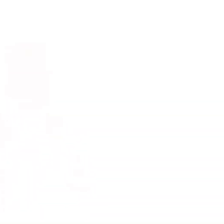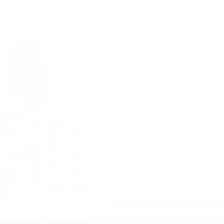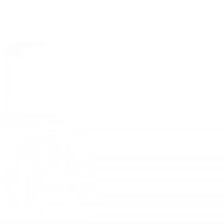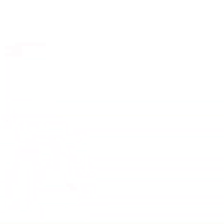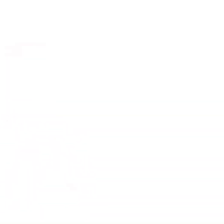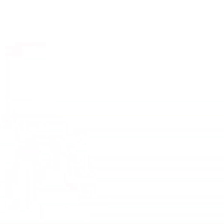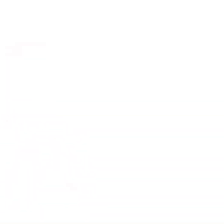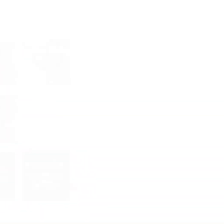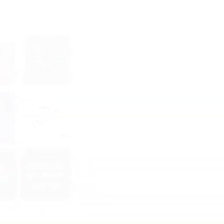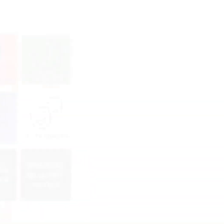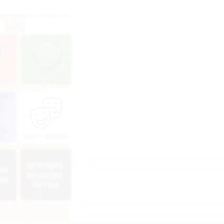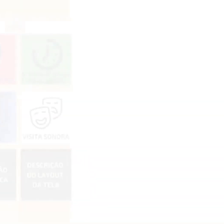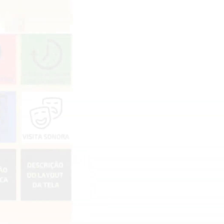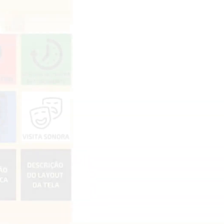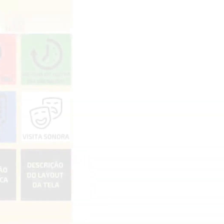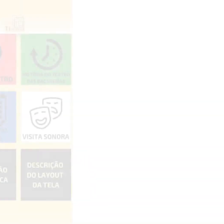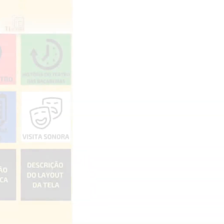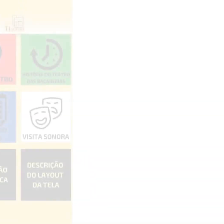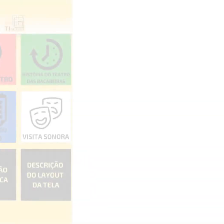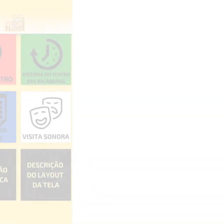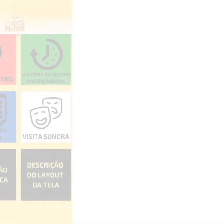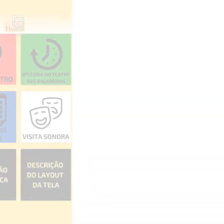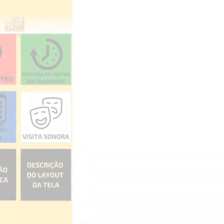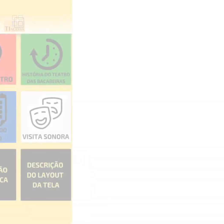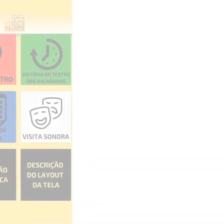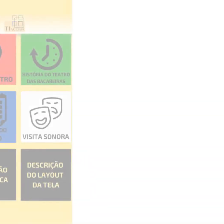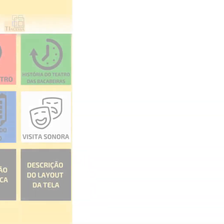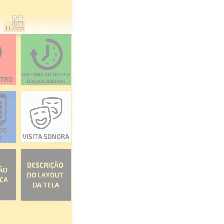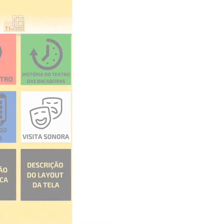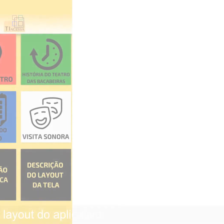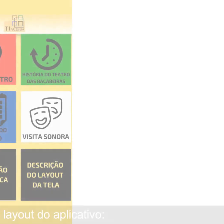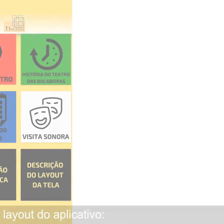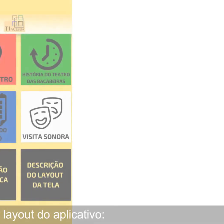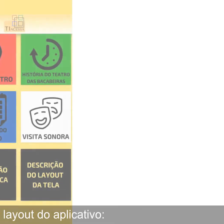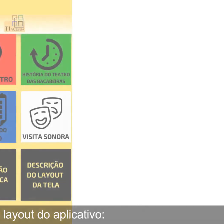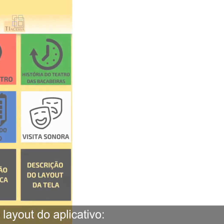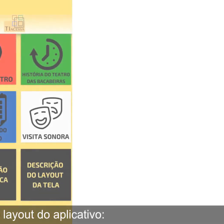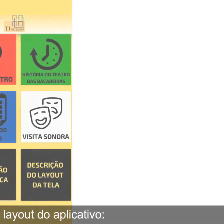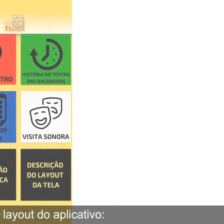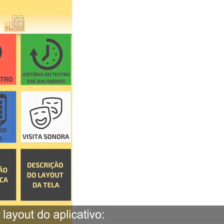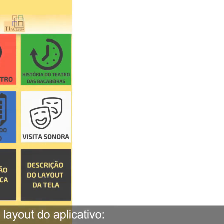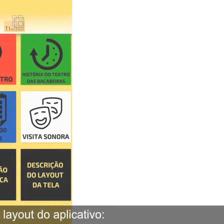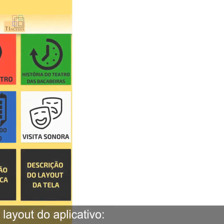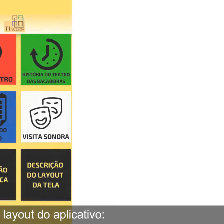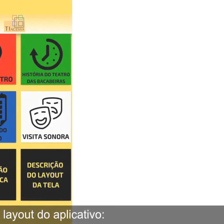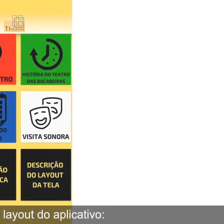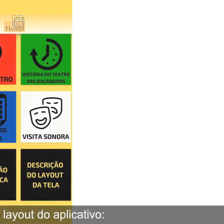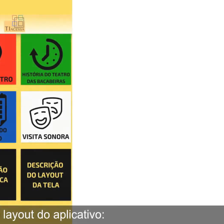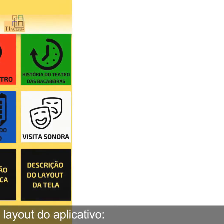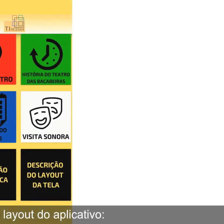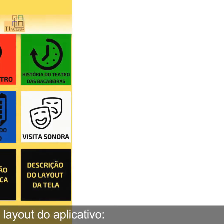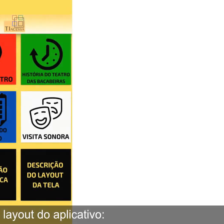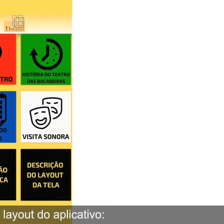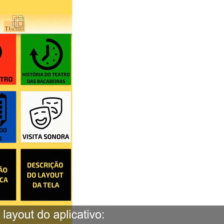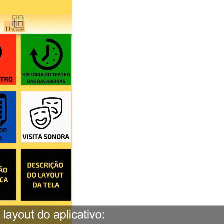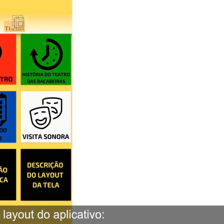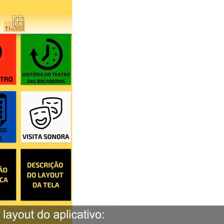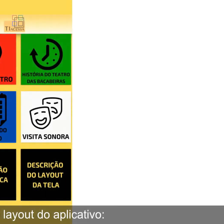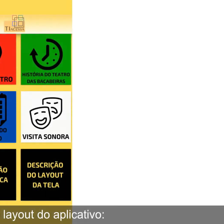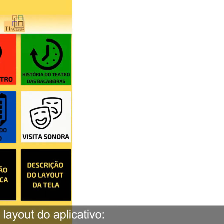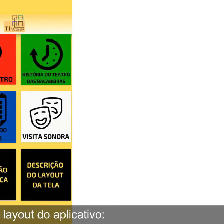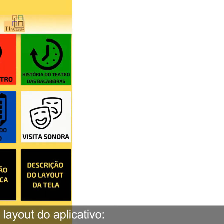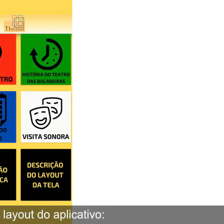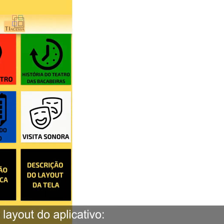a tela de cor branca no centro da tela será exibido o layout do aplicativo descrição do